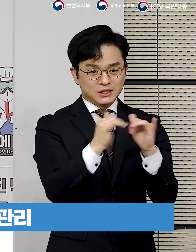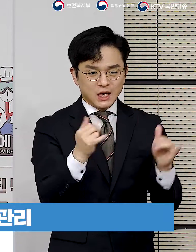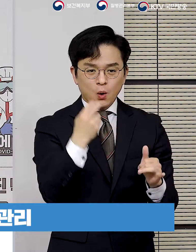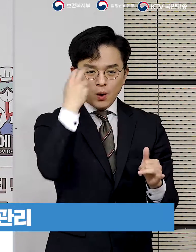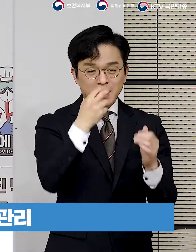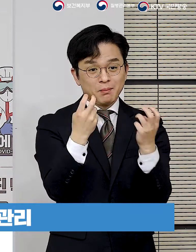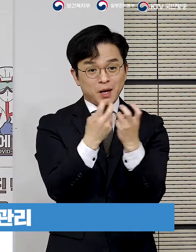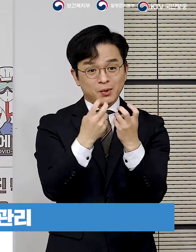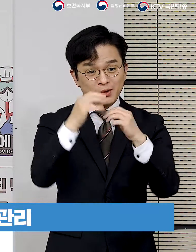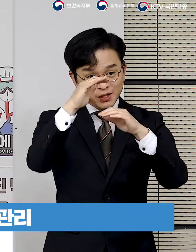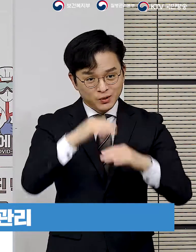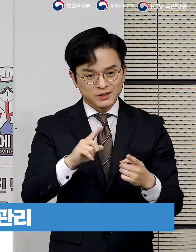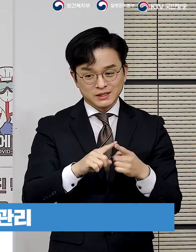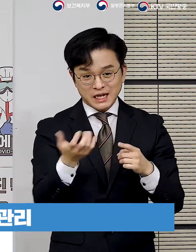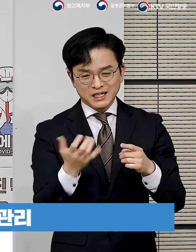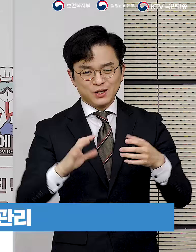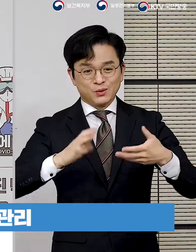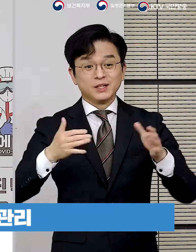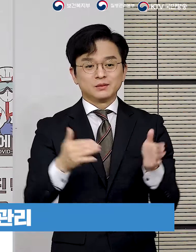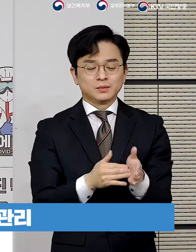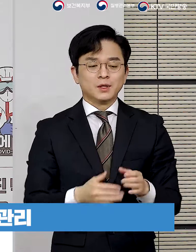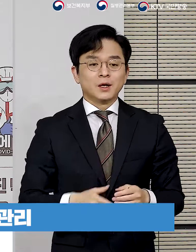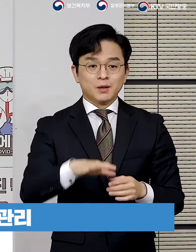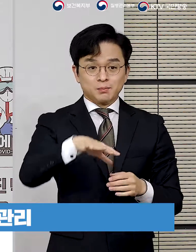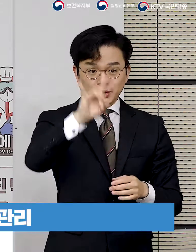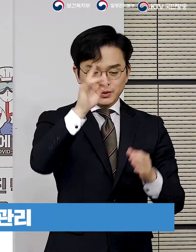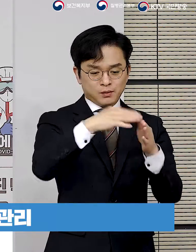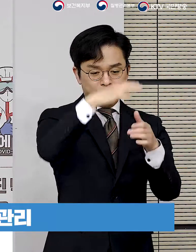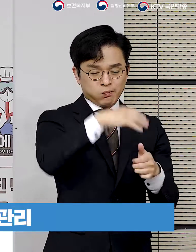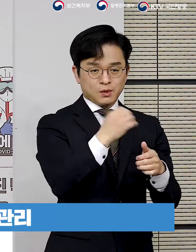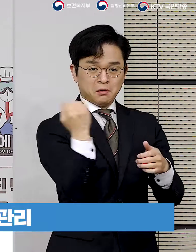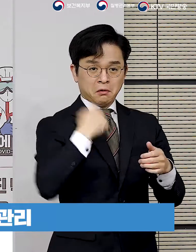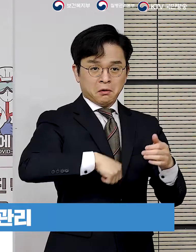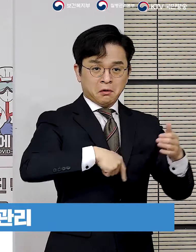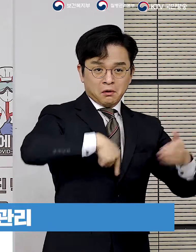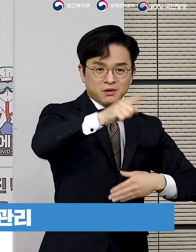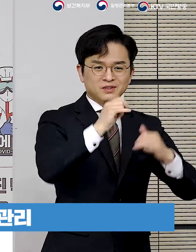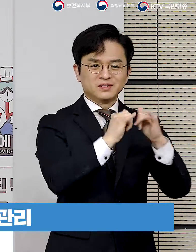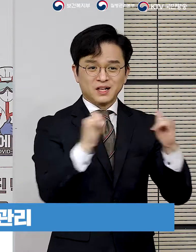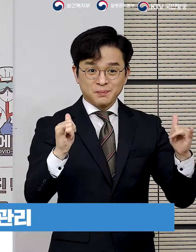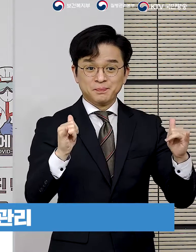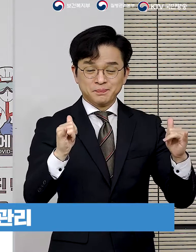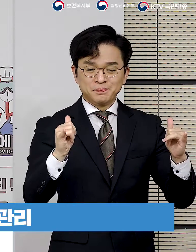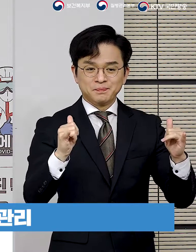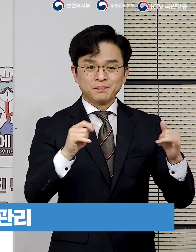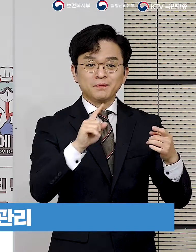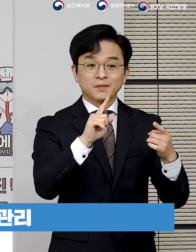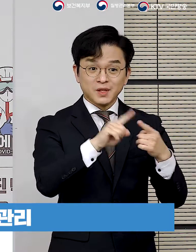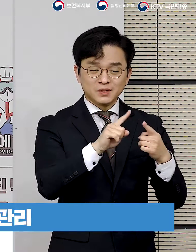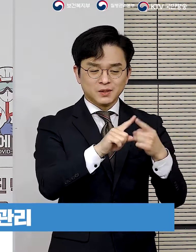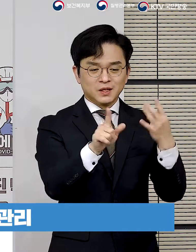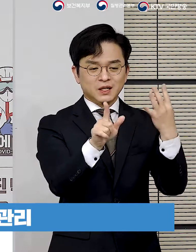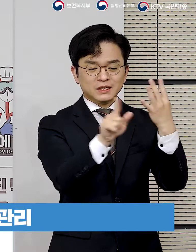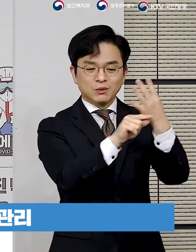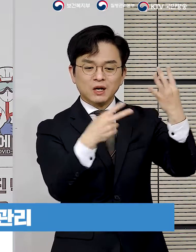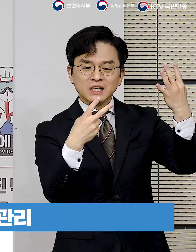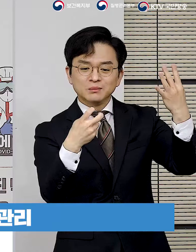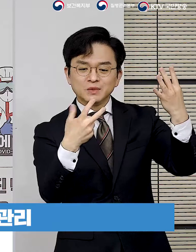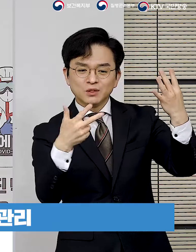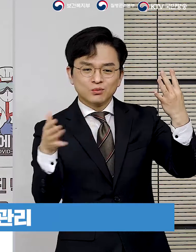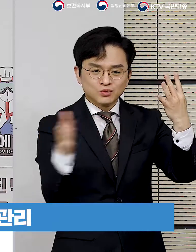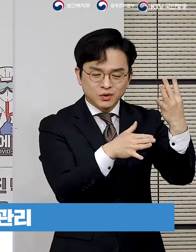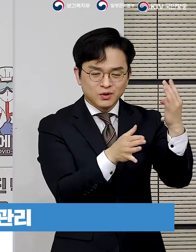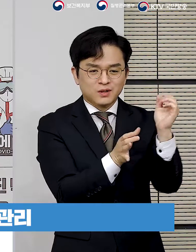관리 방안을 도입하고 논의하였습니다. 우선 무단 이탈 등 자가격리 위반자에